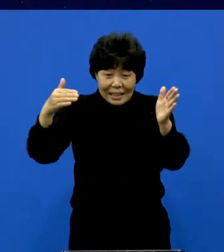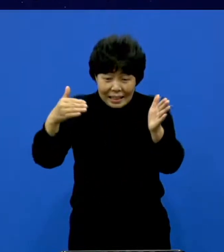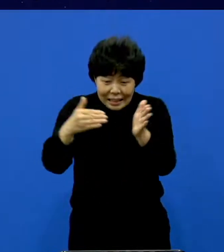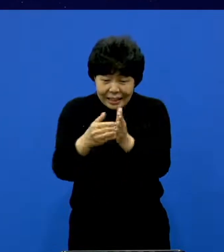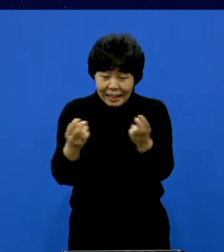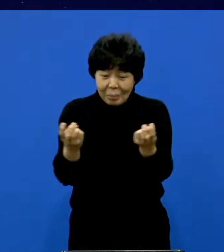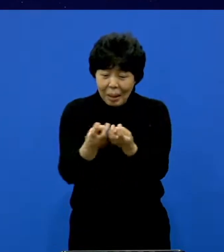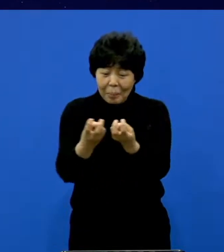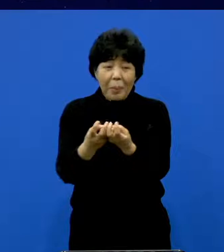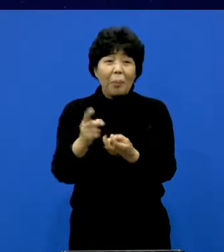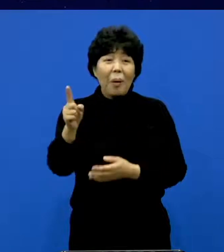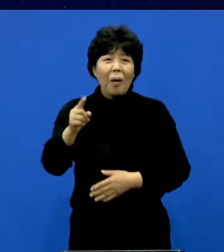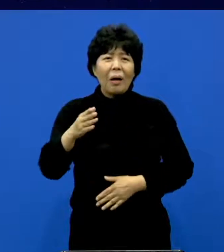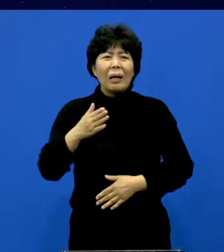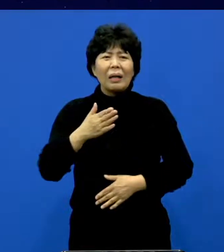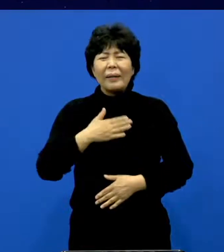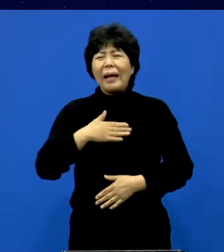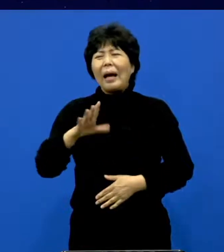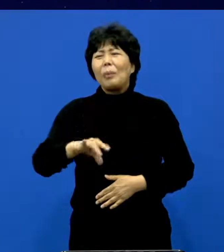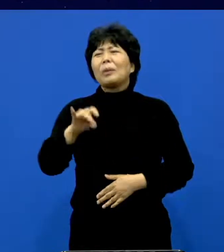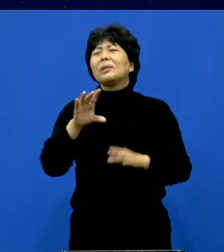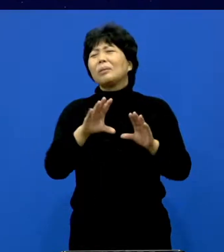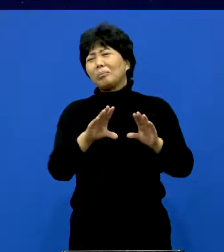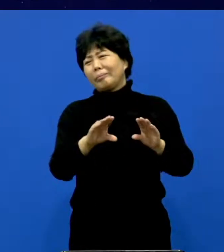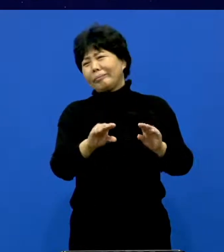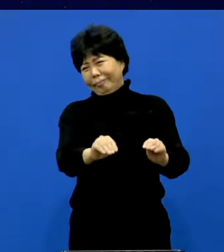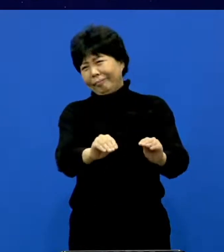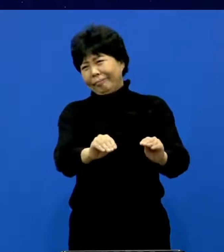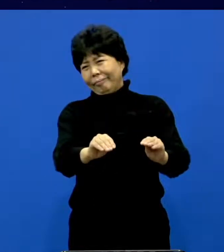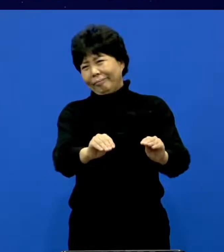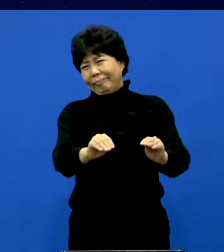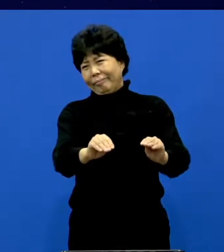것입니다. 내가 보복을 그만두어야